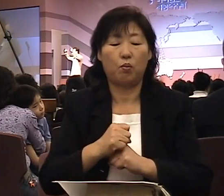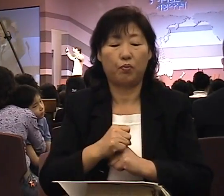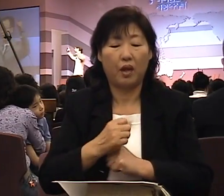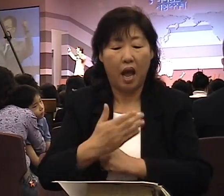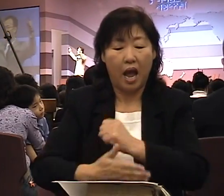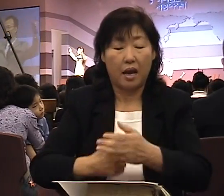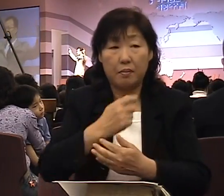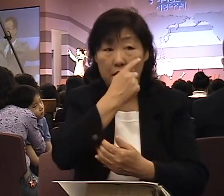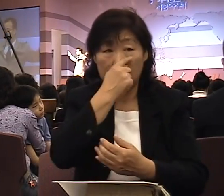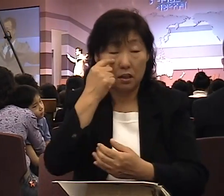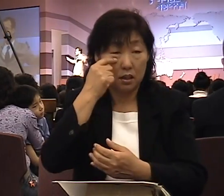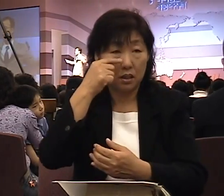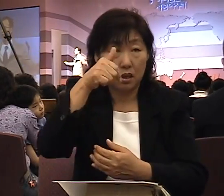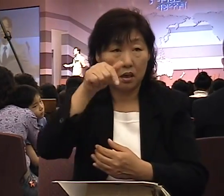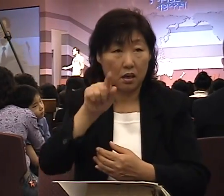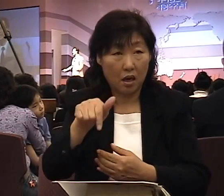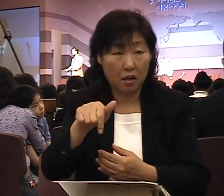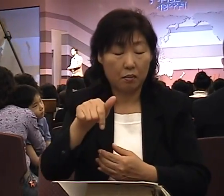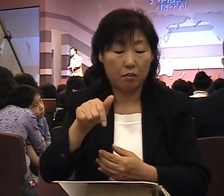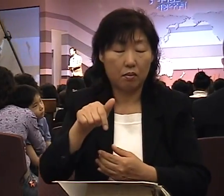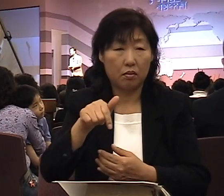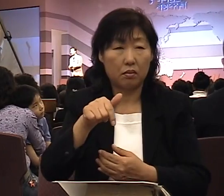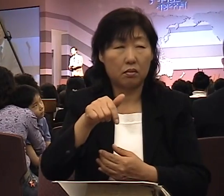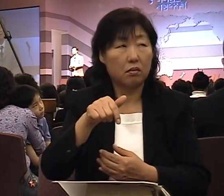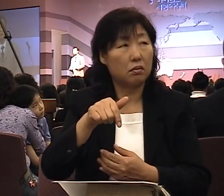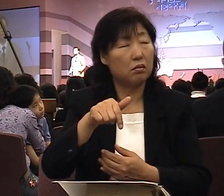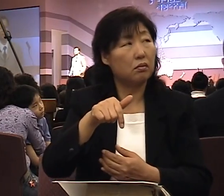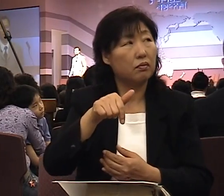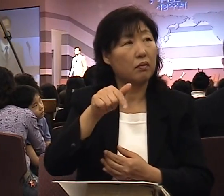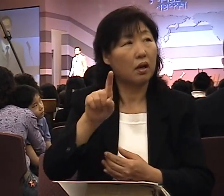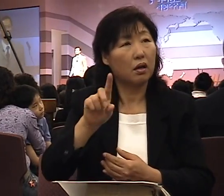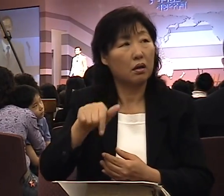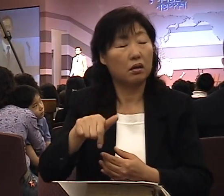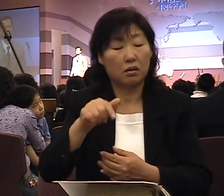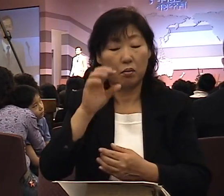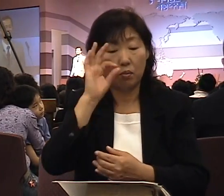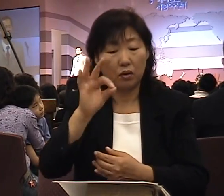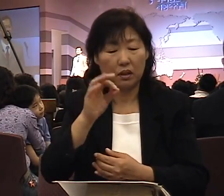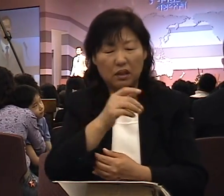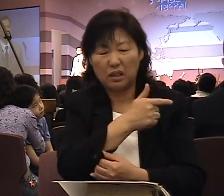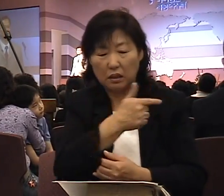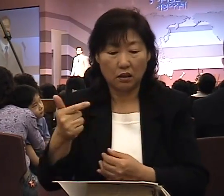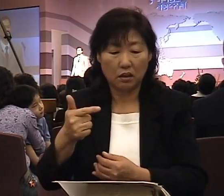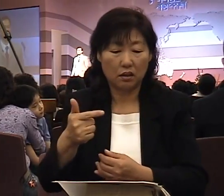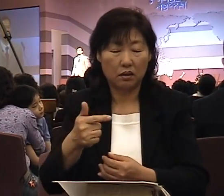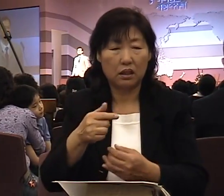하나님의 시각에서 큰 그림에서 이해하고 볼 수 있어야 되는 거예요.